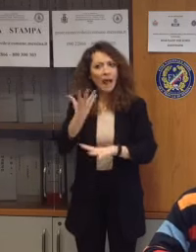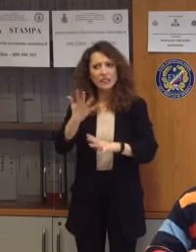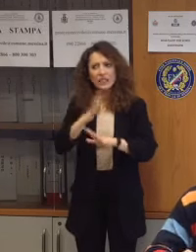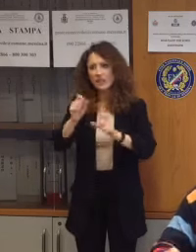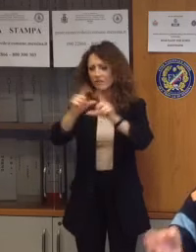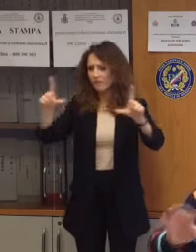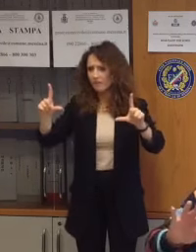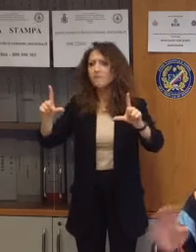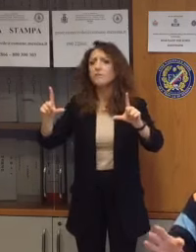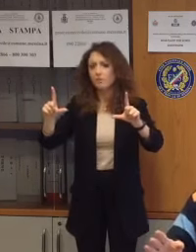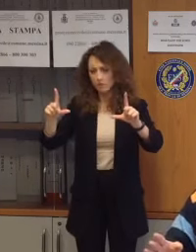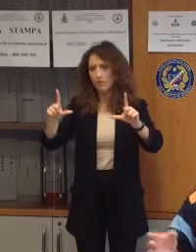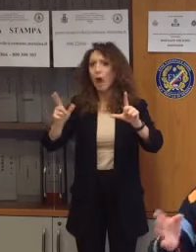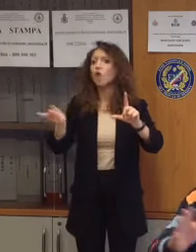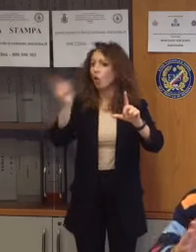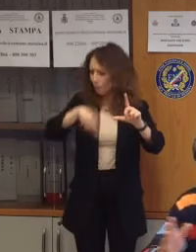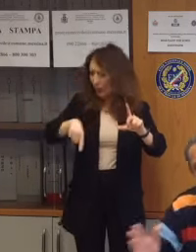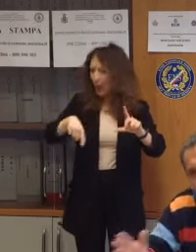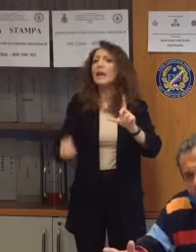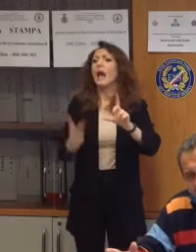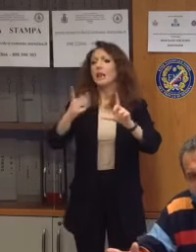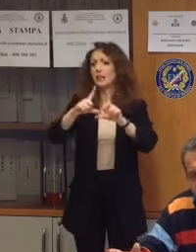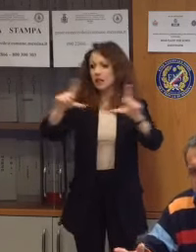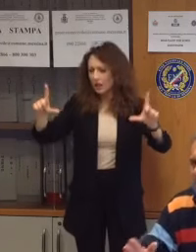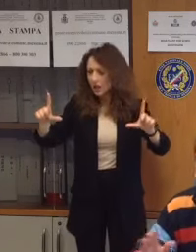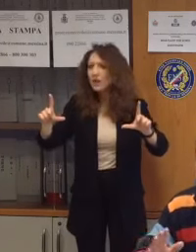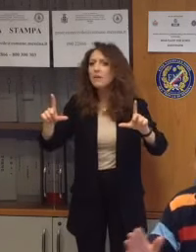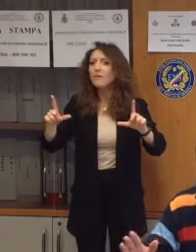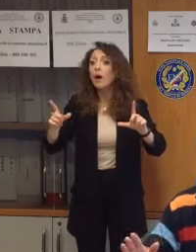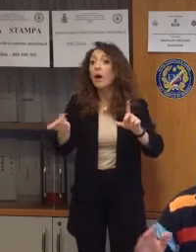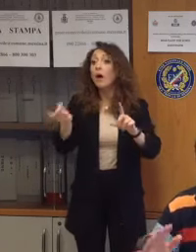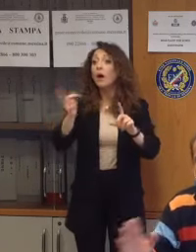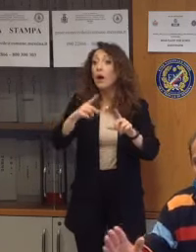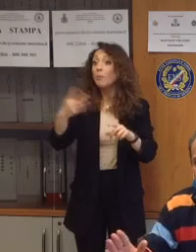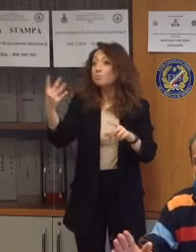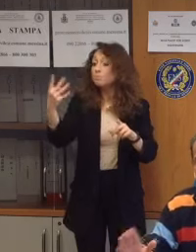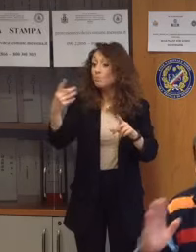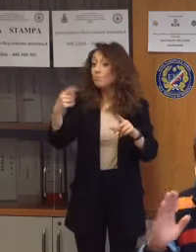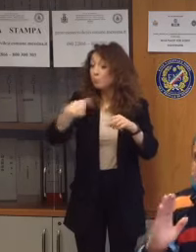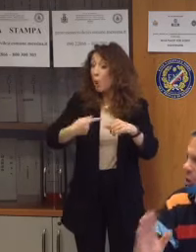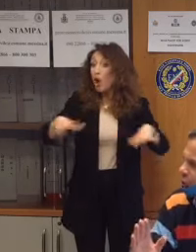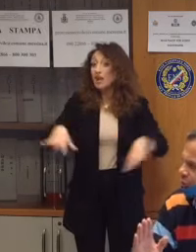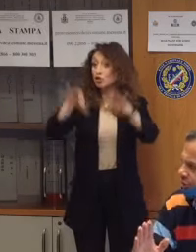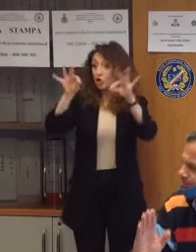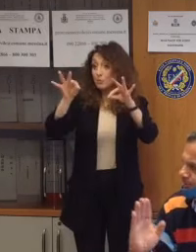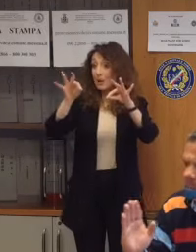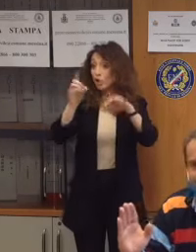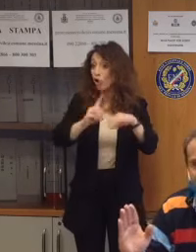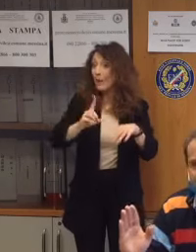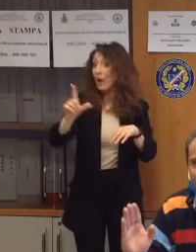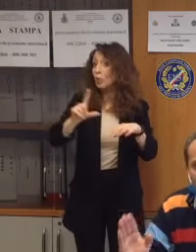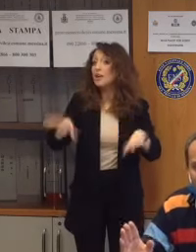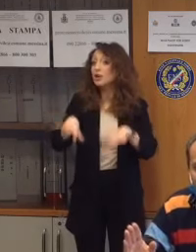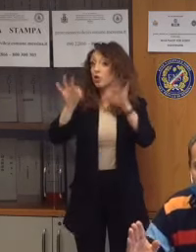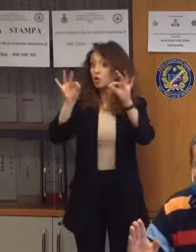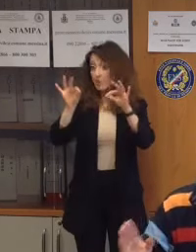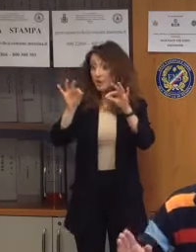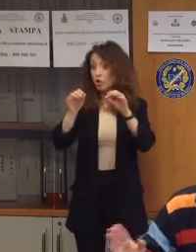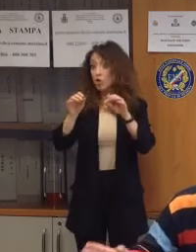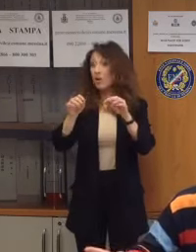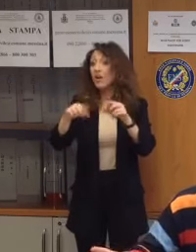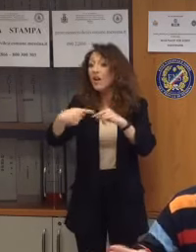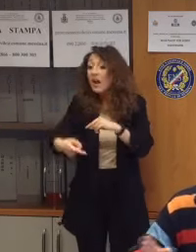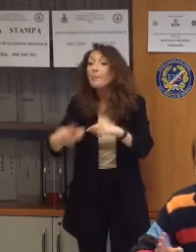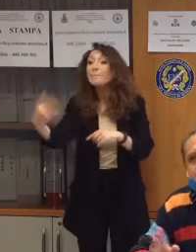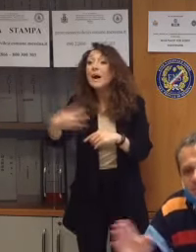sospenderà per questioni di sicurezza e perché ve lo dico chiaramente, martedì scattano gli incroci con la